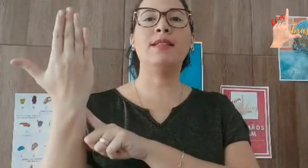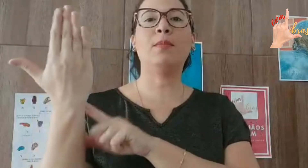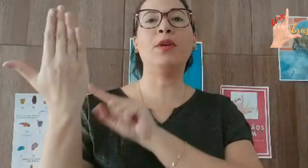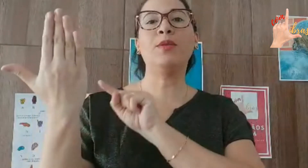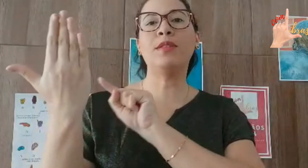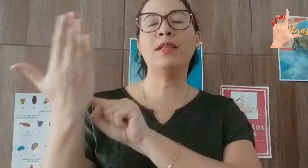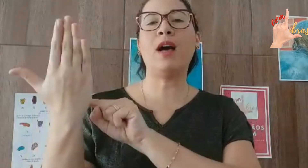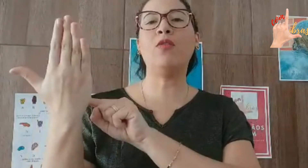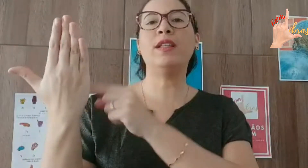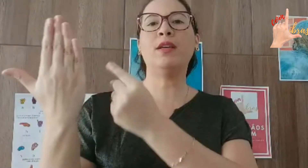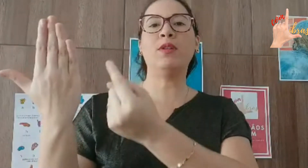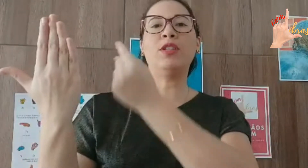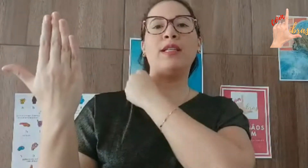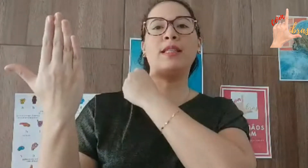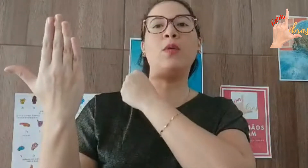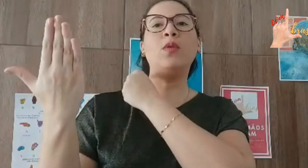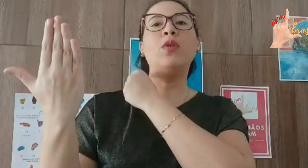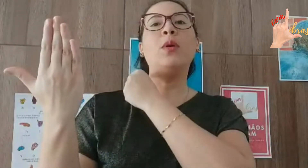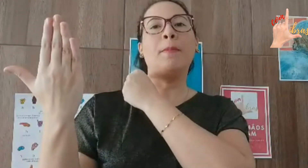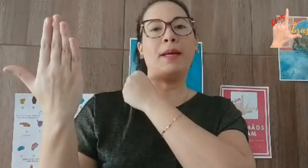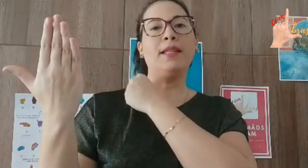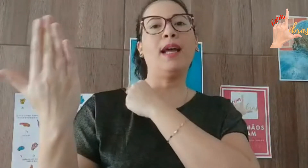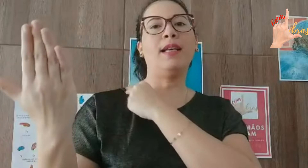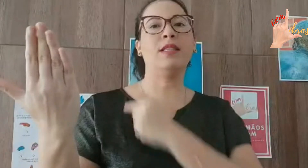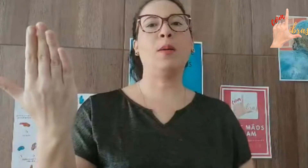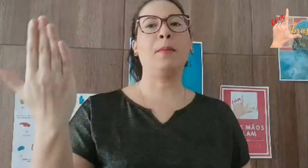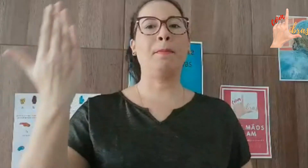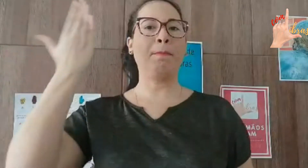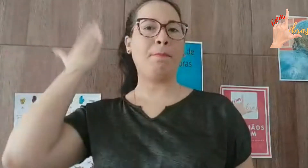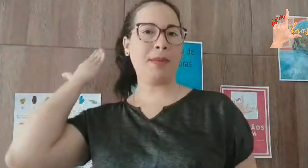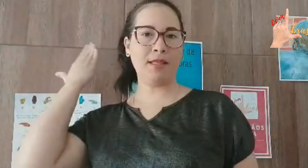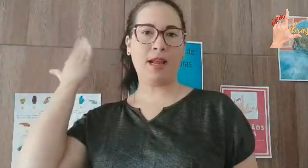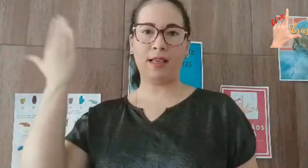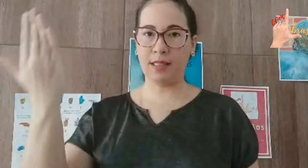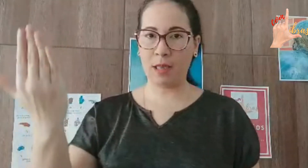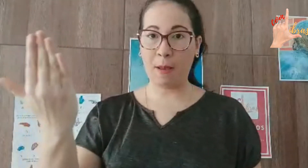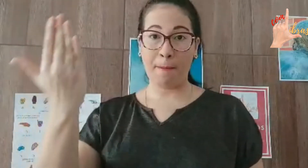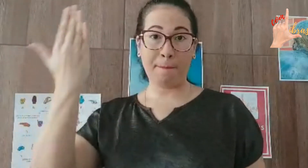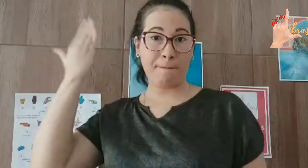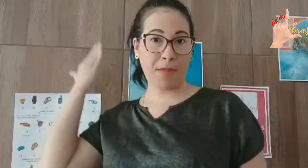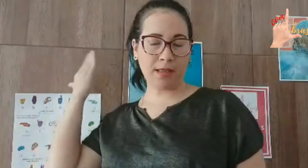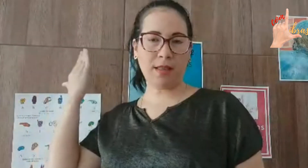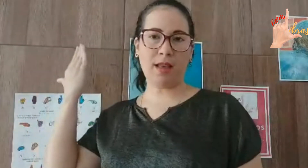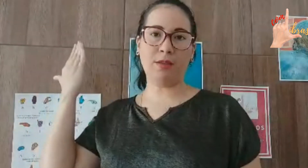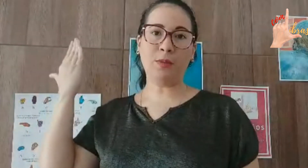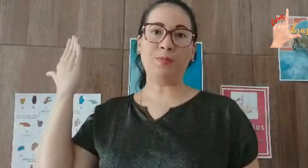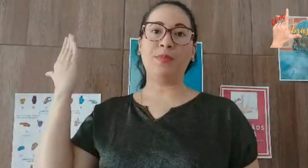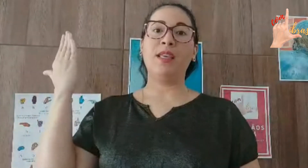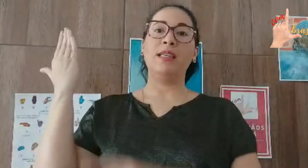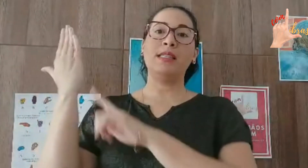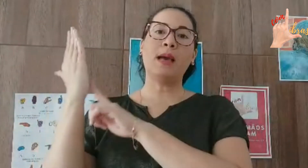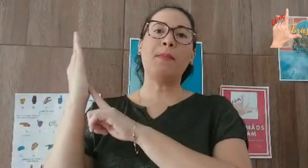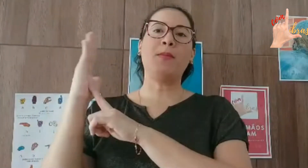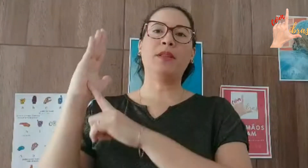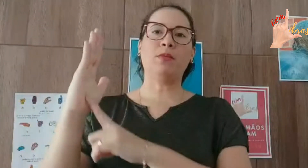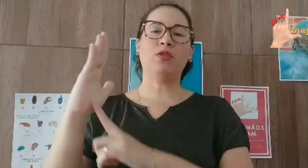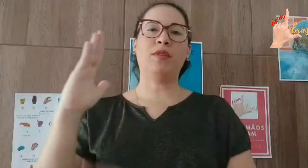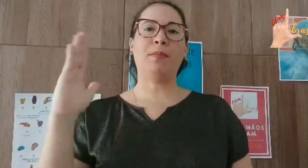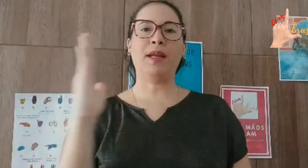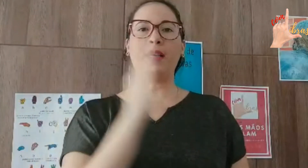porque o sinal vai ter uma direção para trás, ó, para trás, passado. Se a palma da mão estiver para cá, é